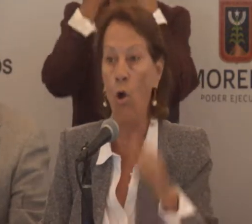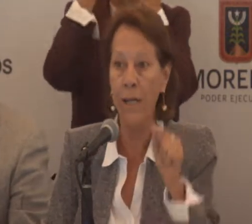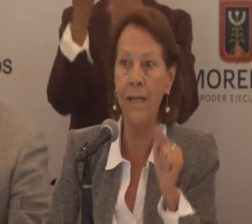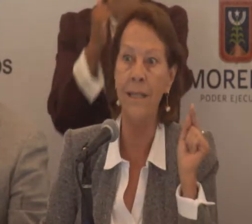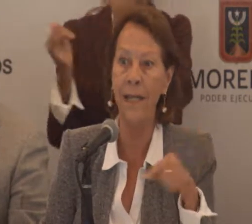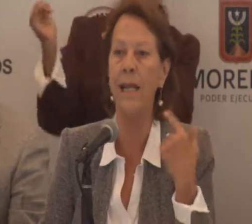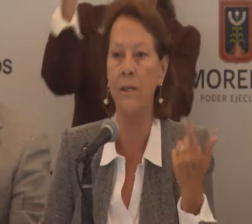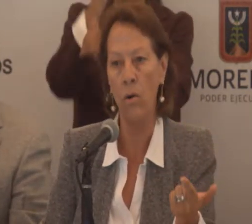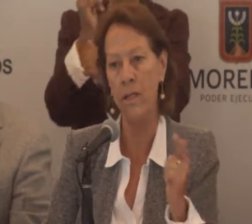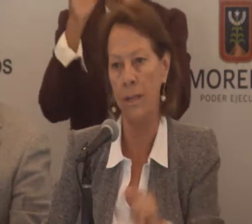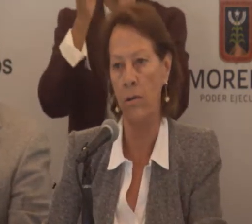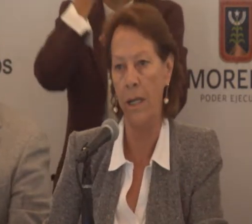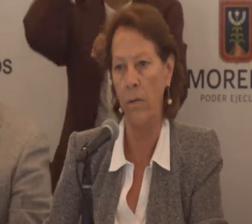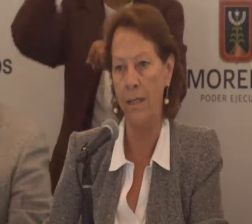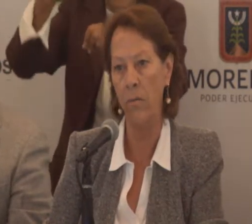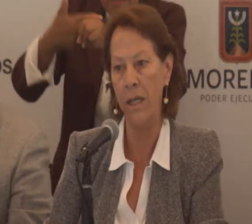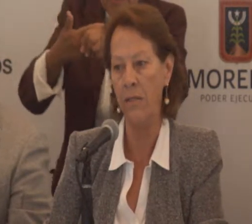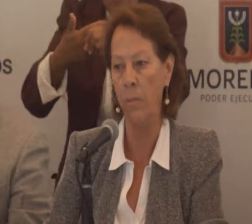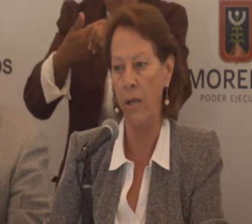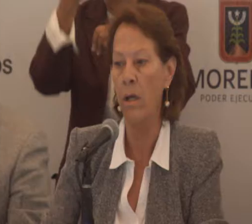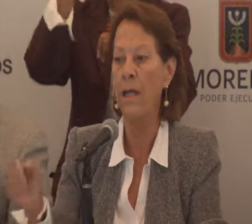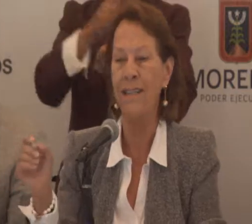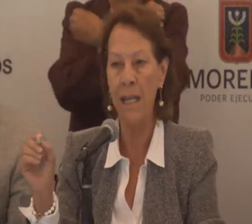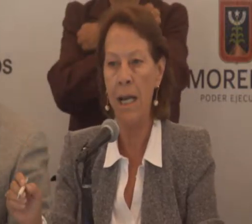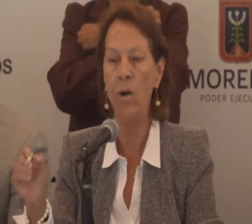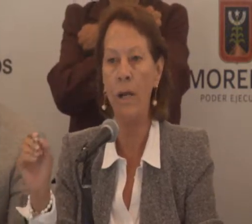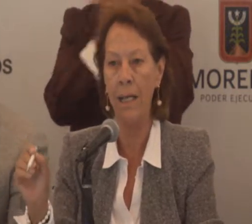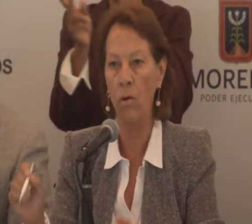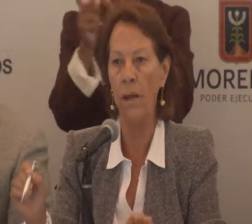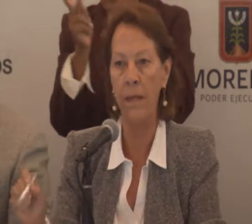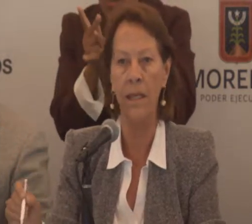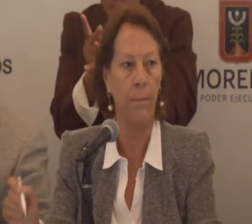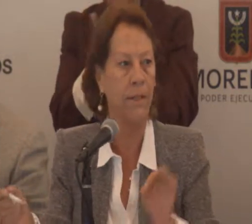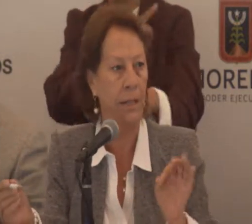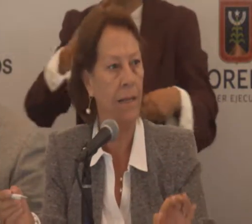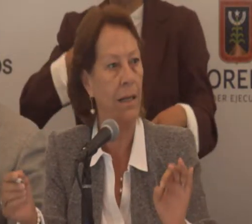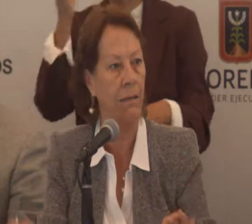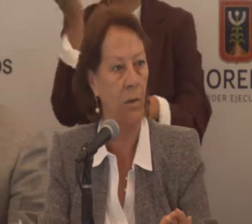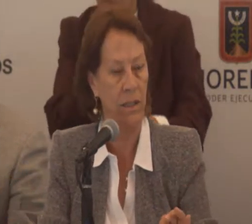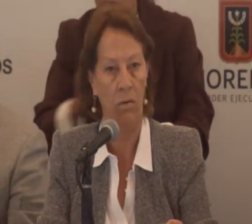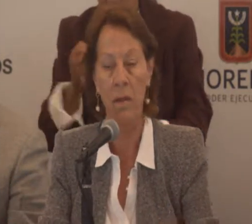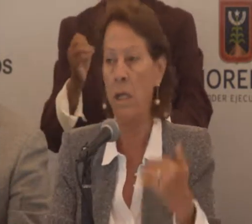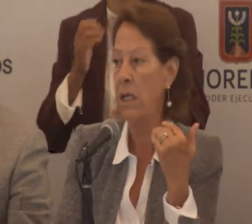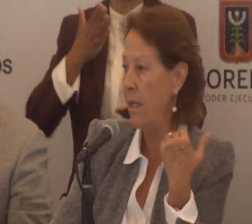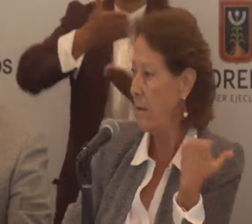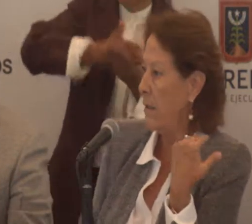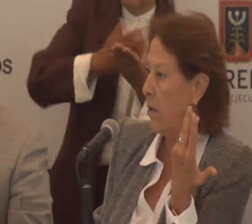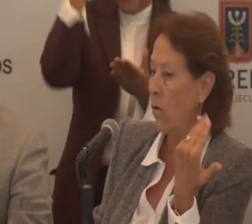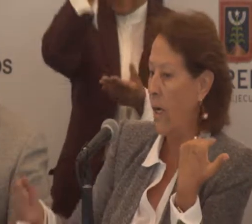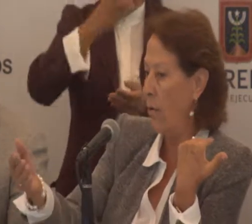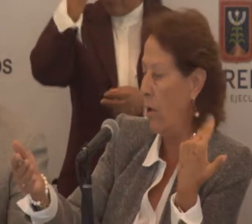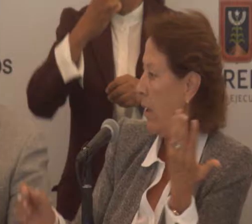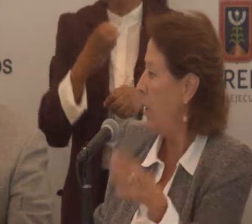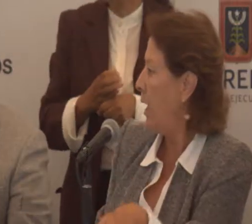superior o quieren ser directores dentro de la educación media superior, tienen obligatoriamente que presentarse a la evaluación. Y en este